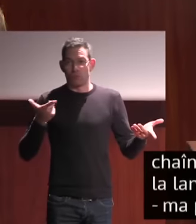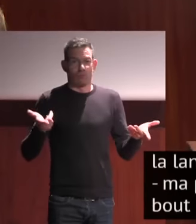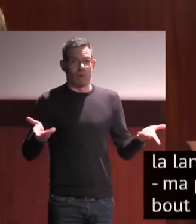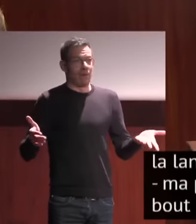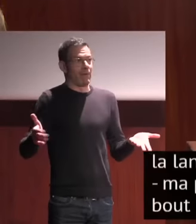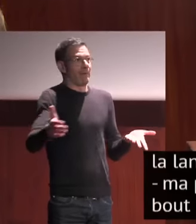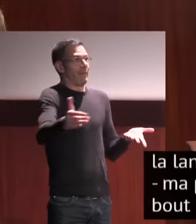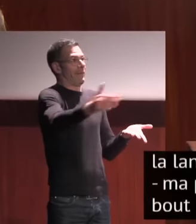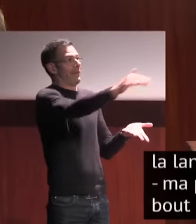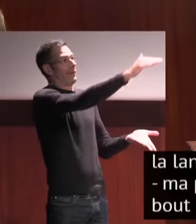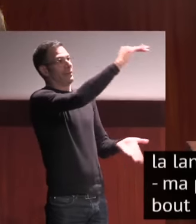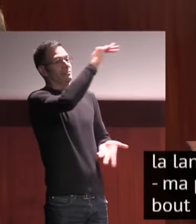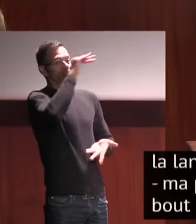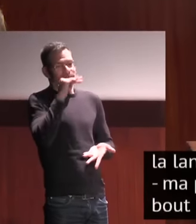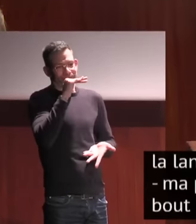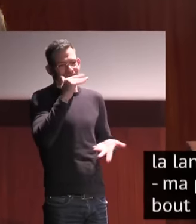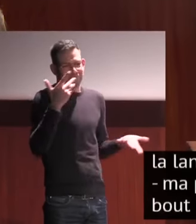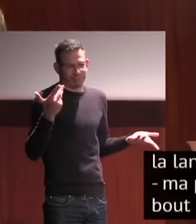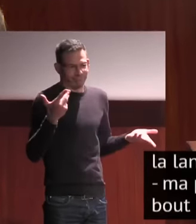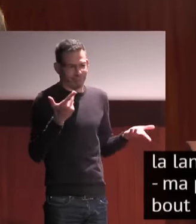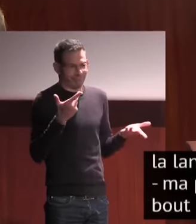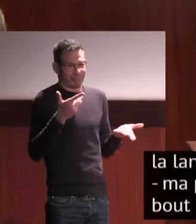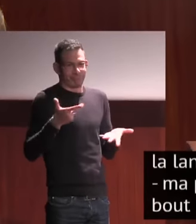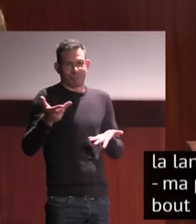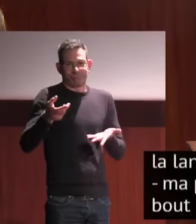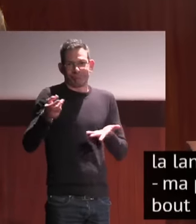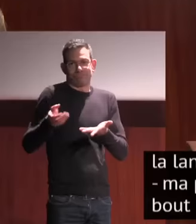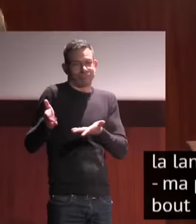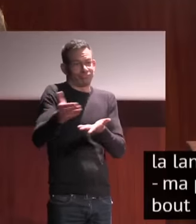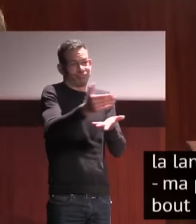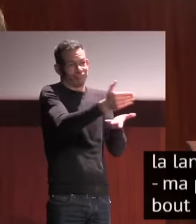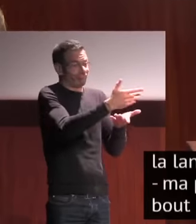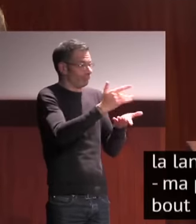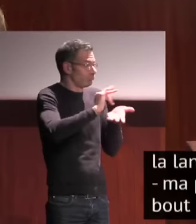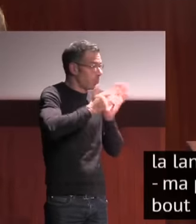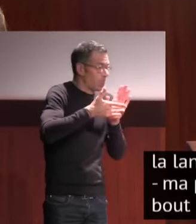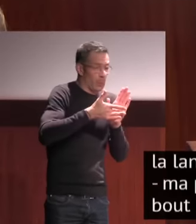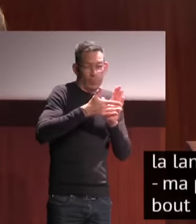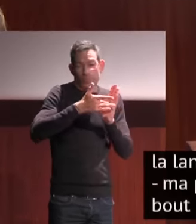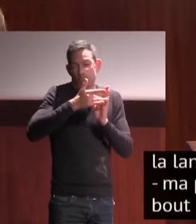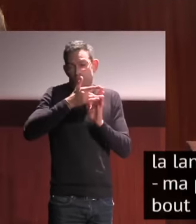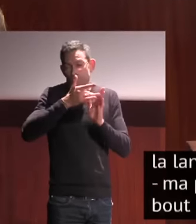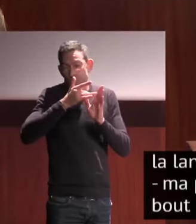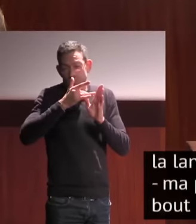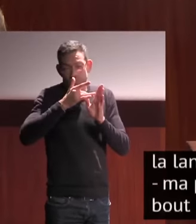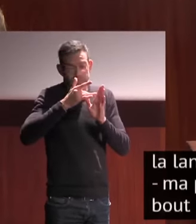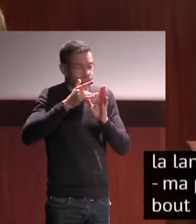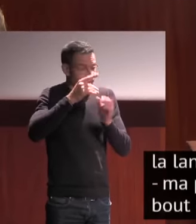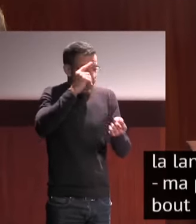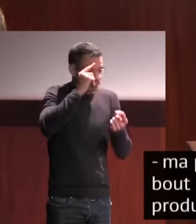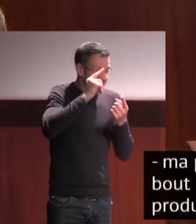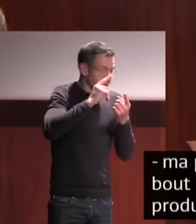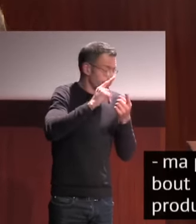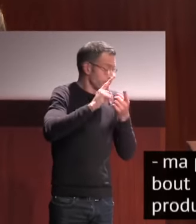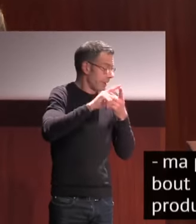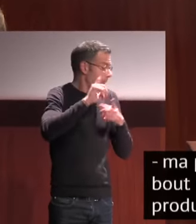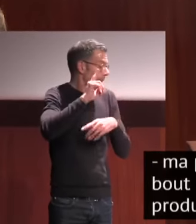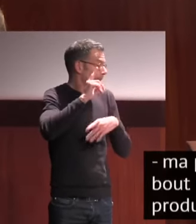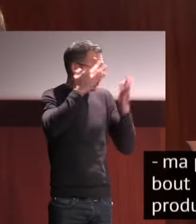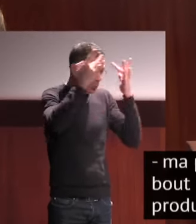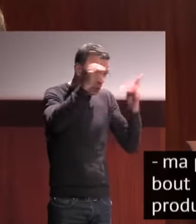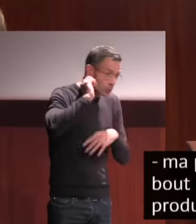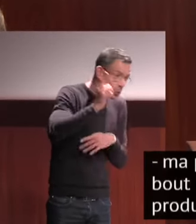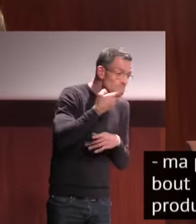mot. Un réceptacle de toute production écrite, que ce soit sur la culture sourde,